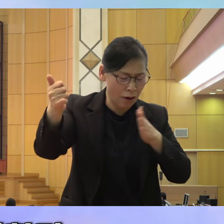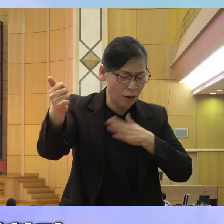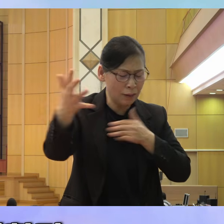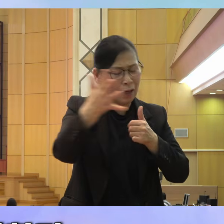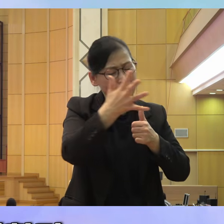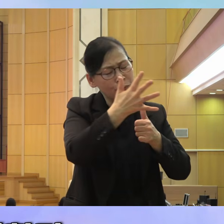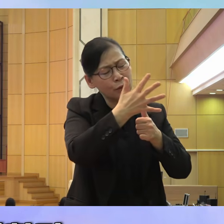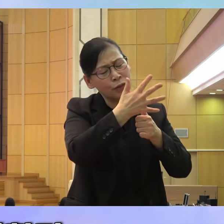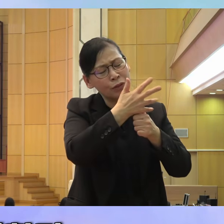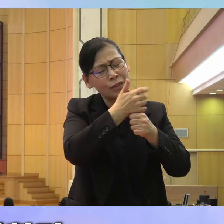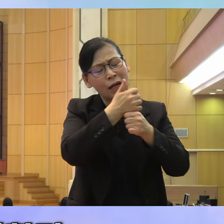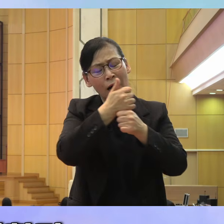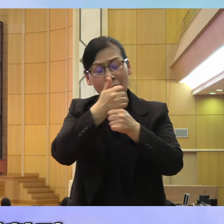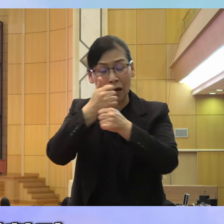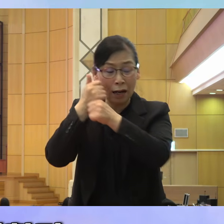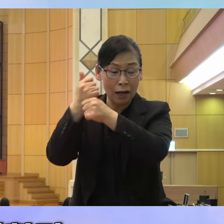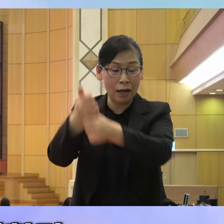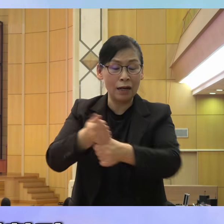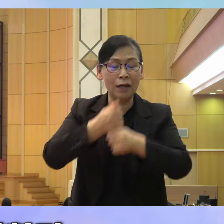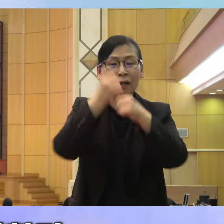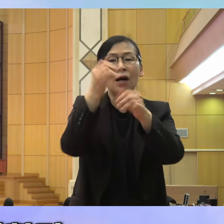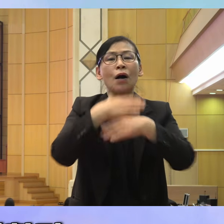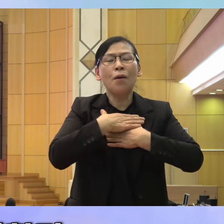아버지여 날 붙드사